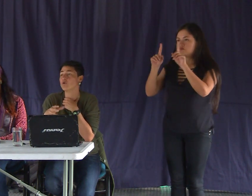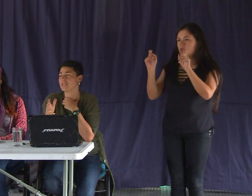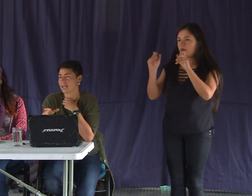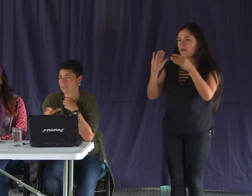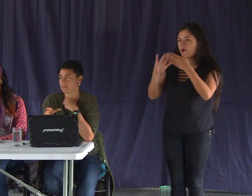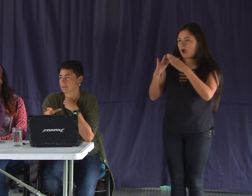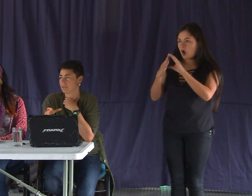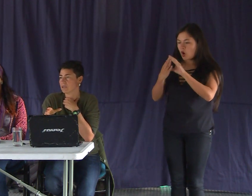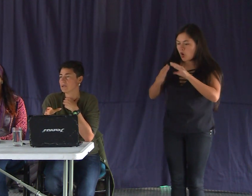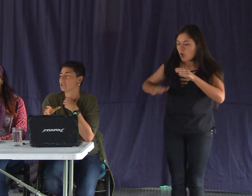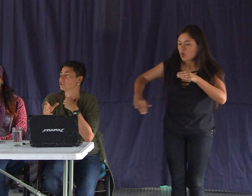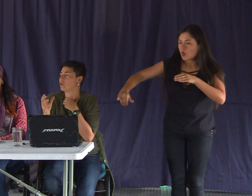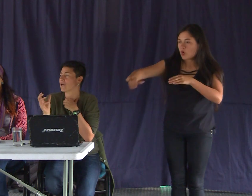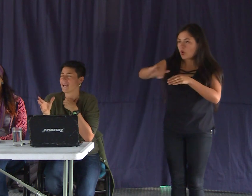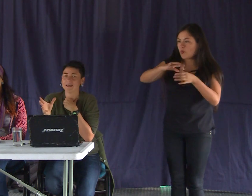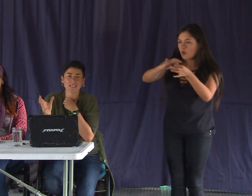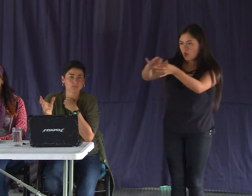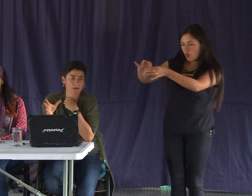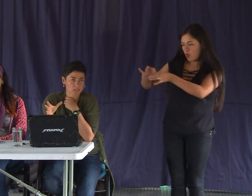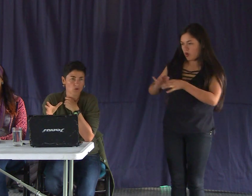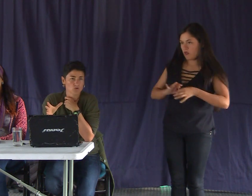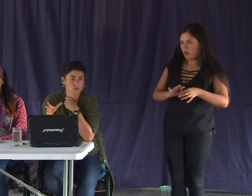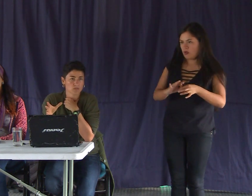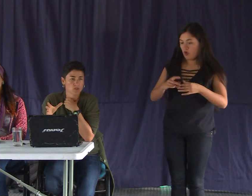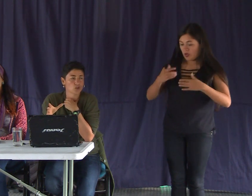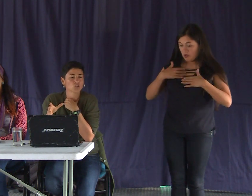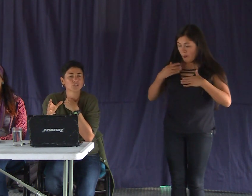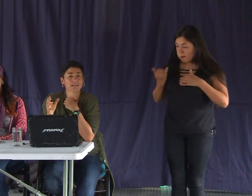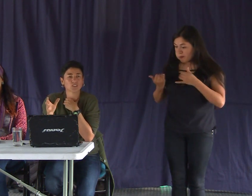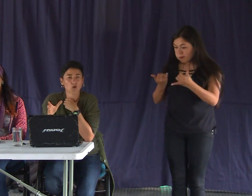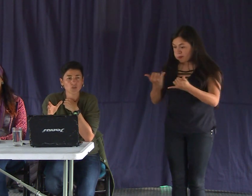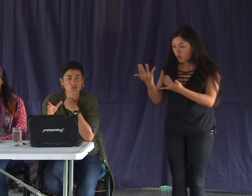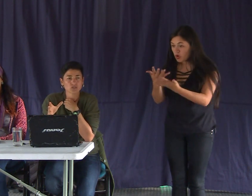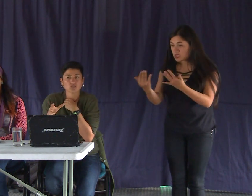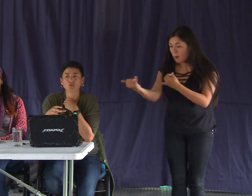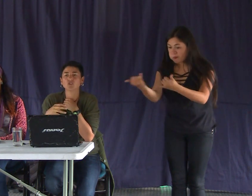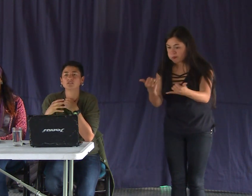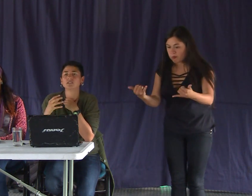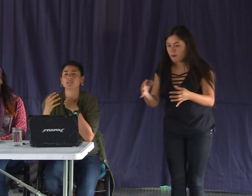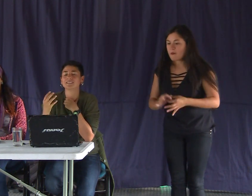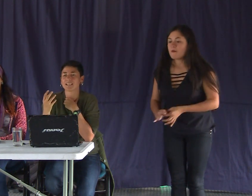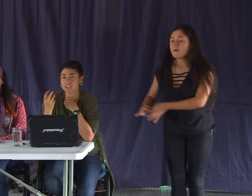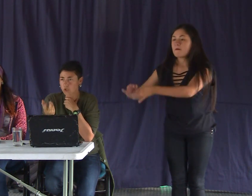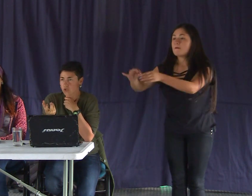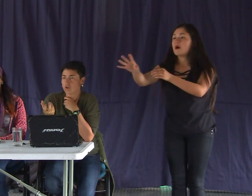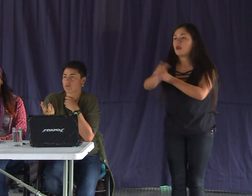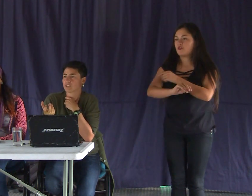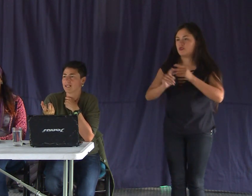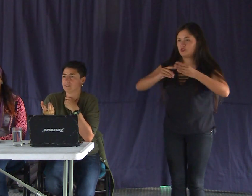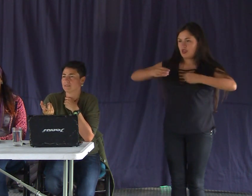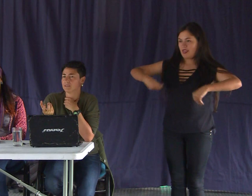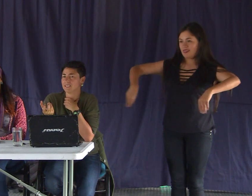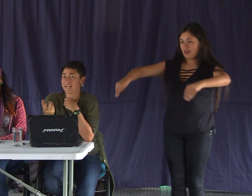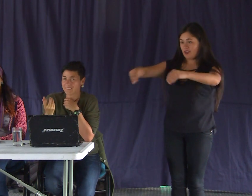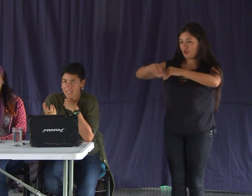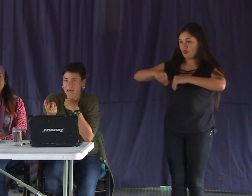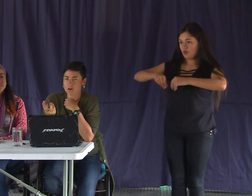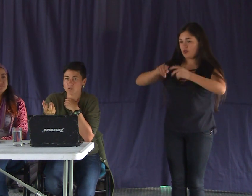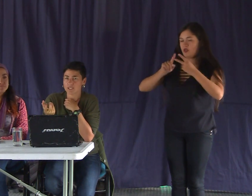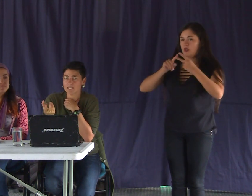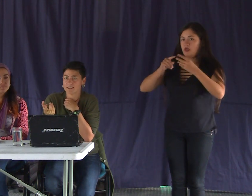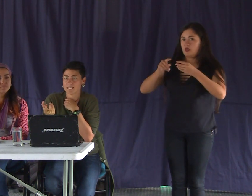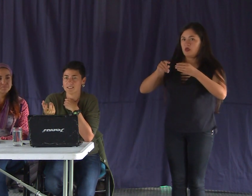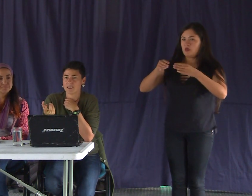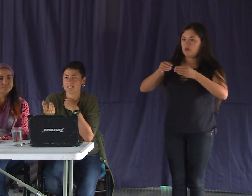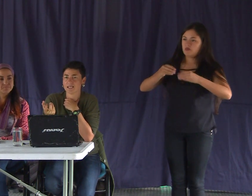común unidad. Lo que hay es para todos. Los territorios son, el territorio como tal y la tierra